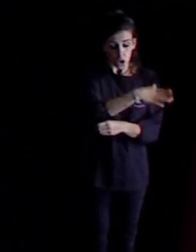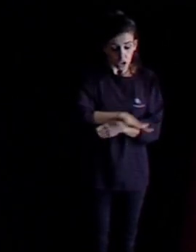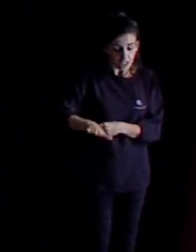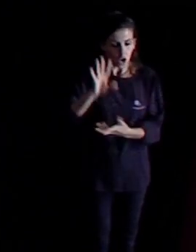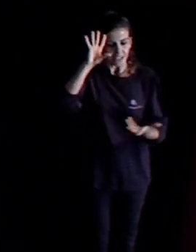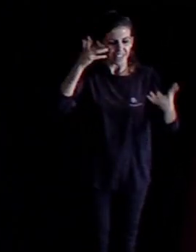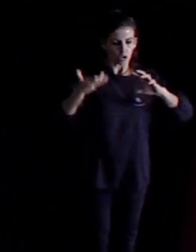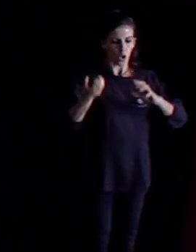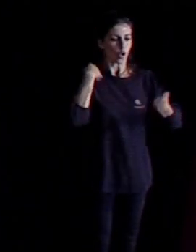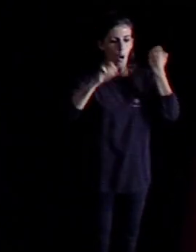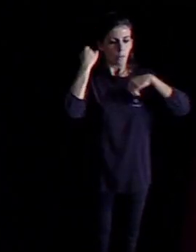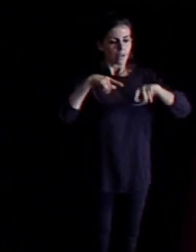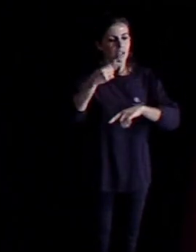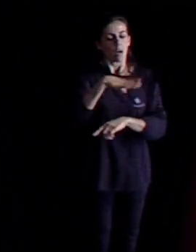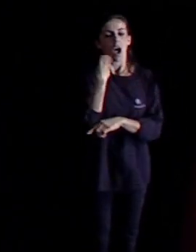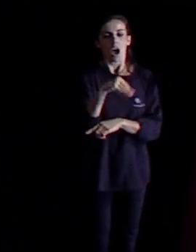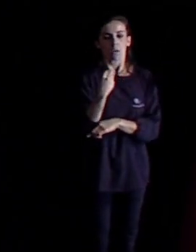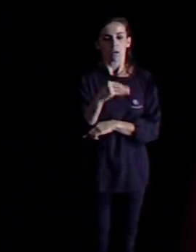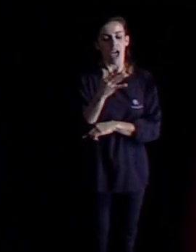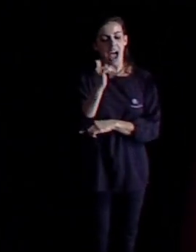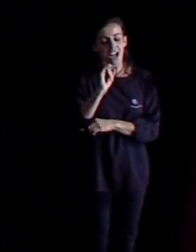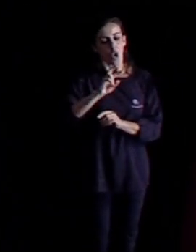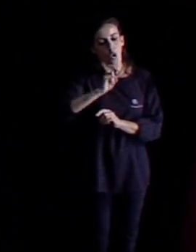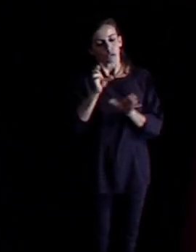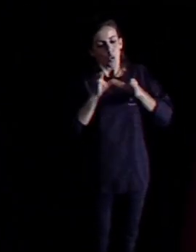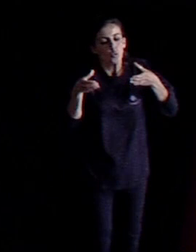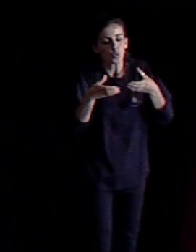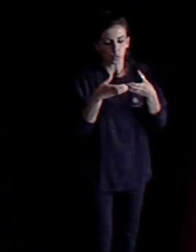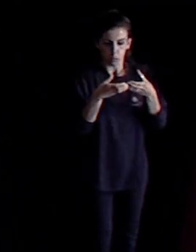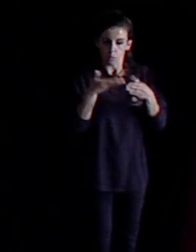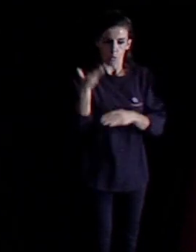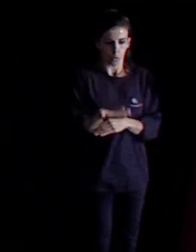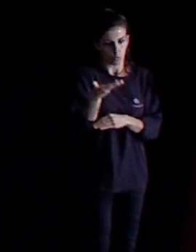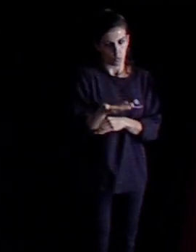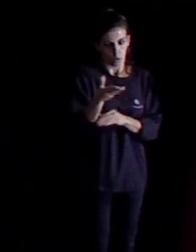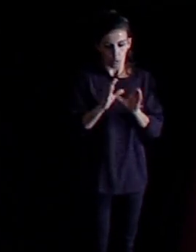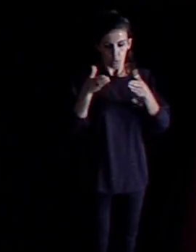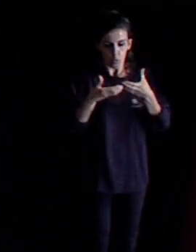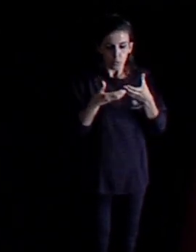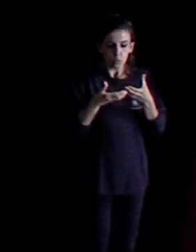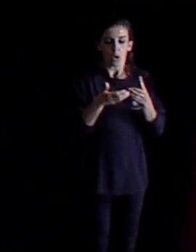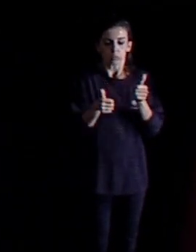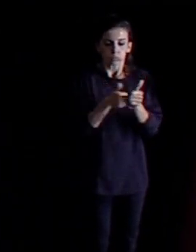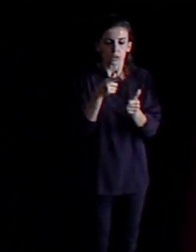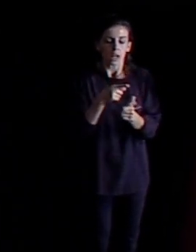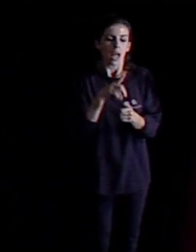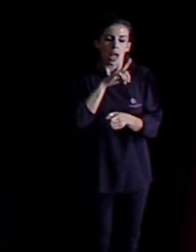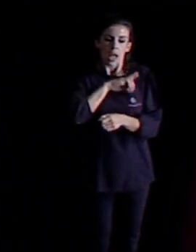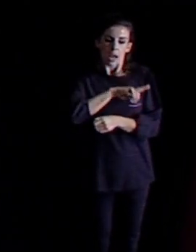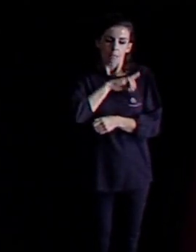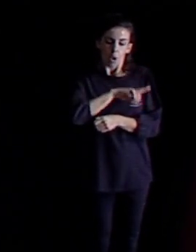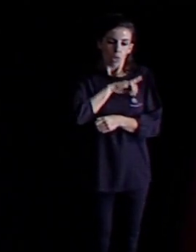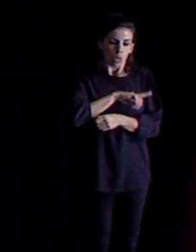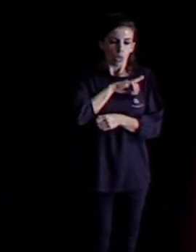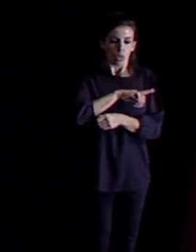conducta y los adolescentes hay un subgrupo muy importante, que es el subgrupo con emociones prosociales